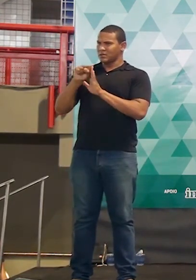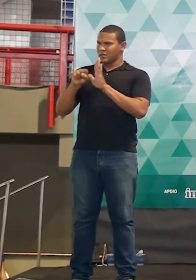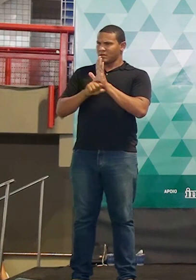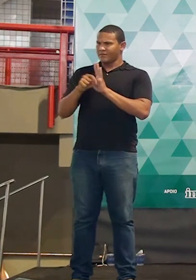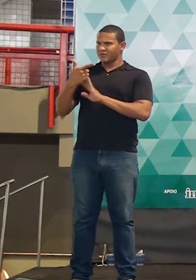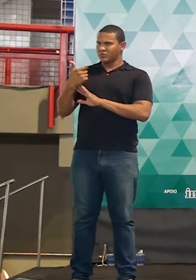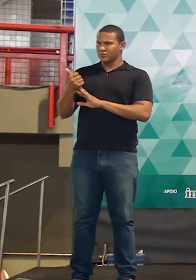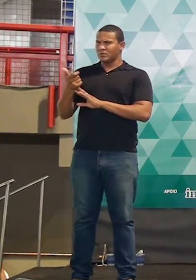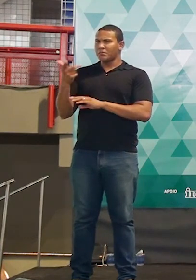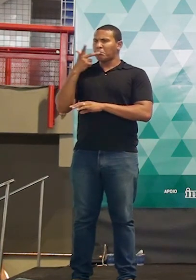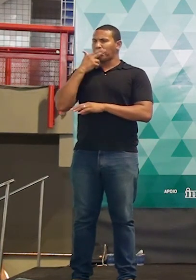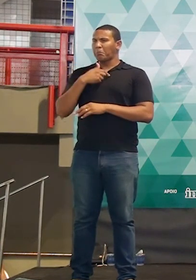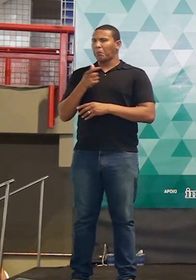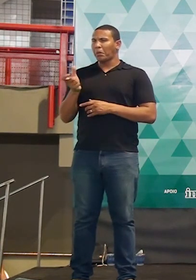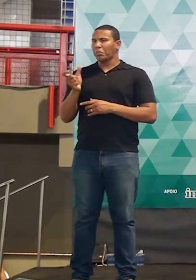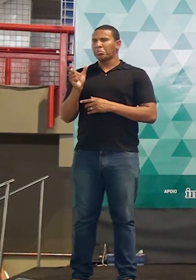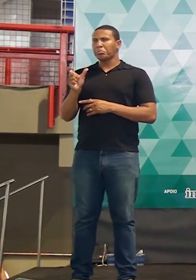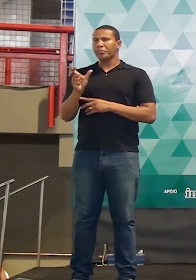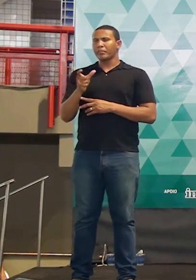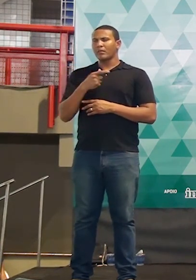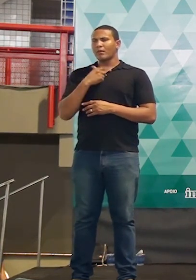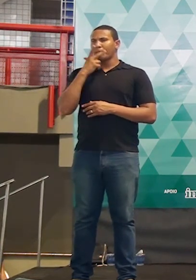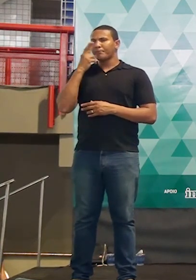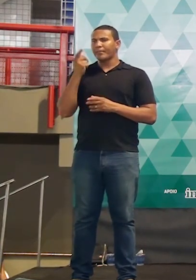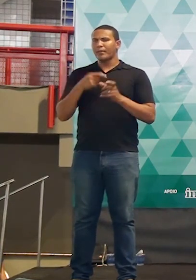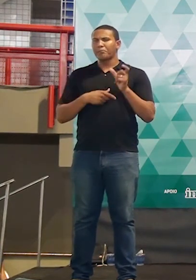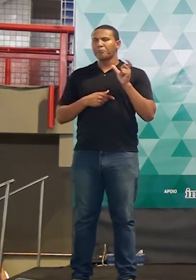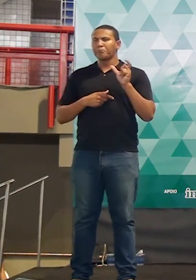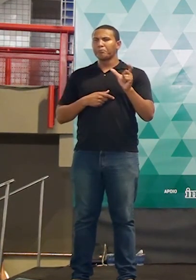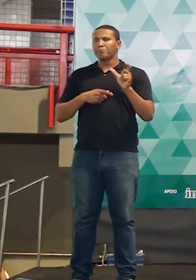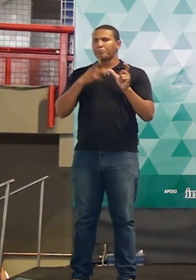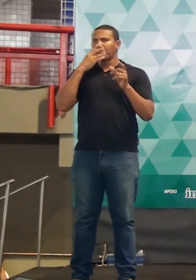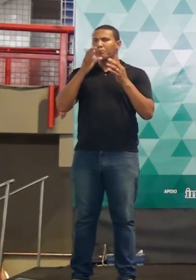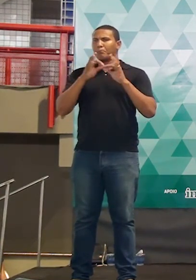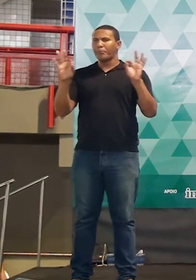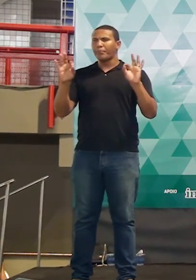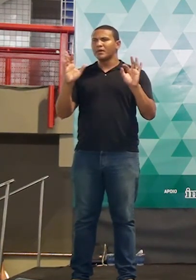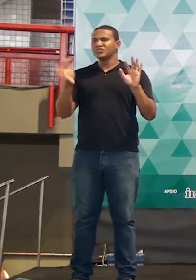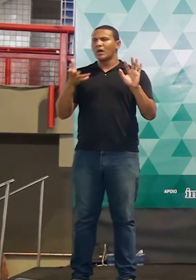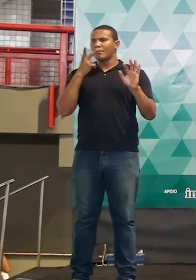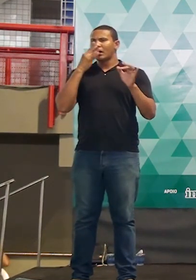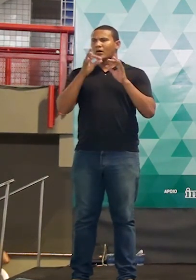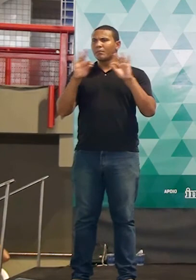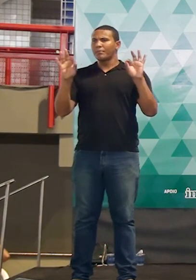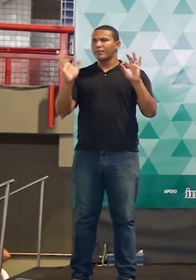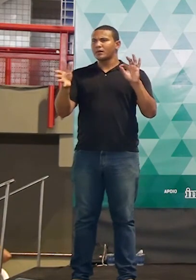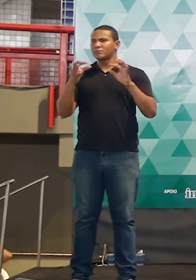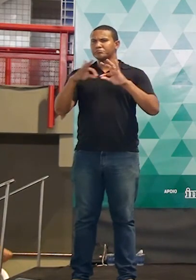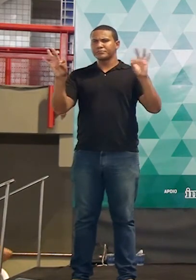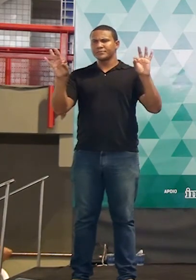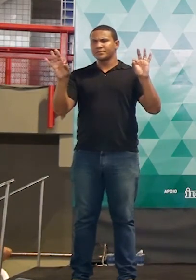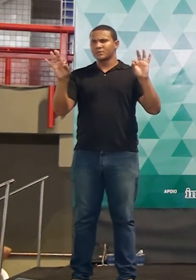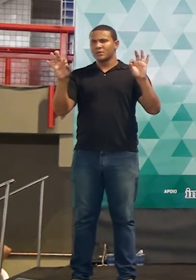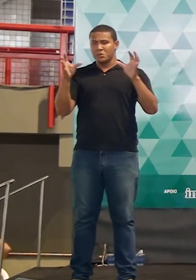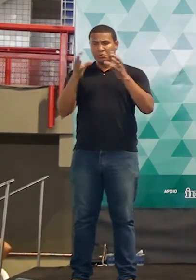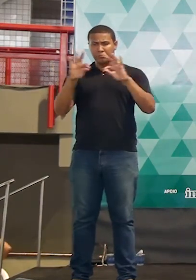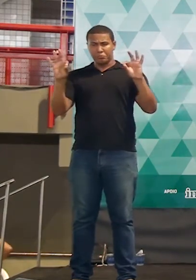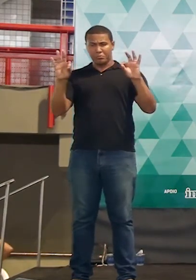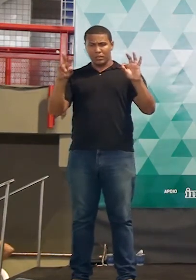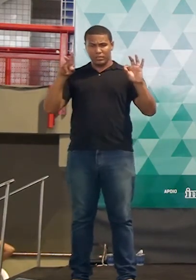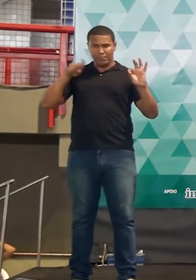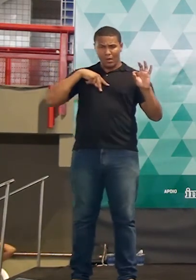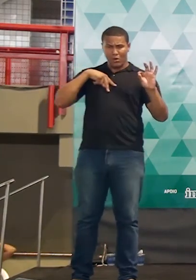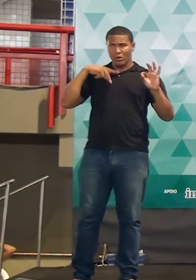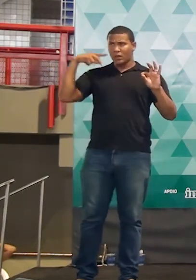disso é clichê. Clichê é frase feita, é frase pronta. Essa frase o corretor sabe que nem é sua e nem é